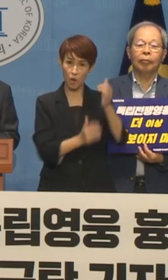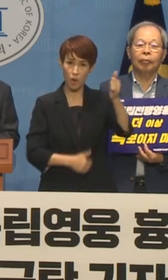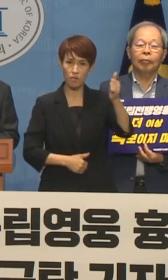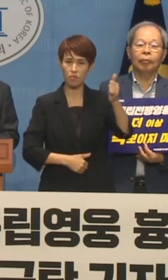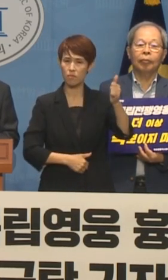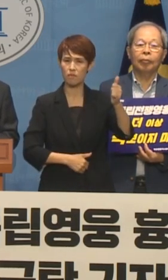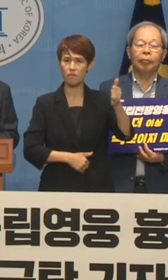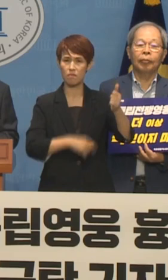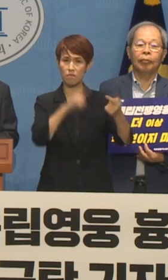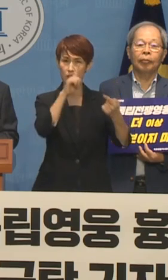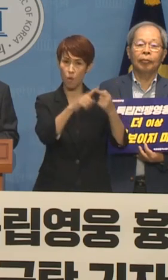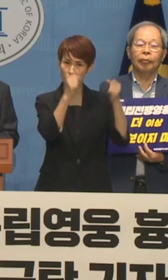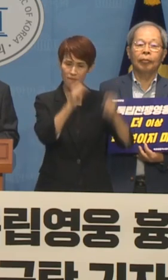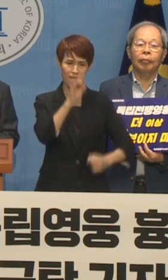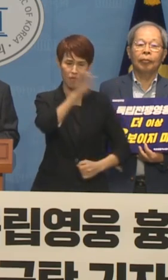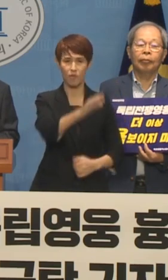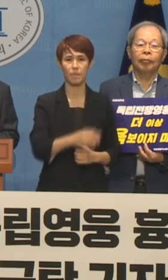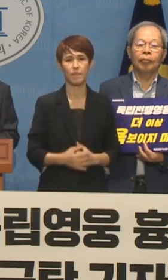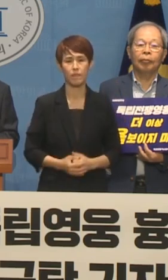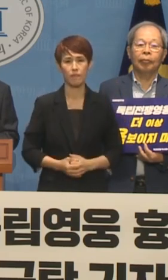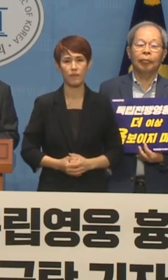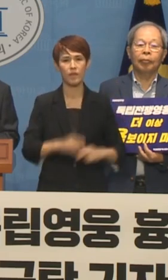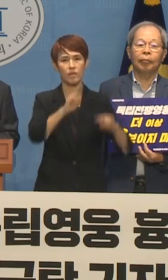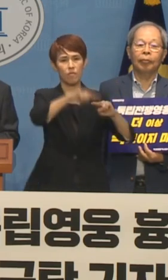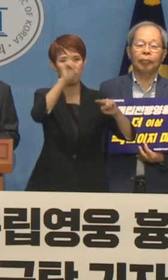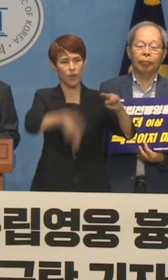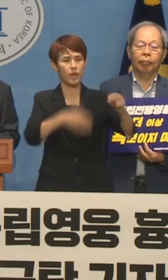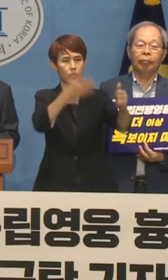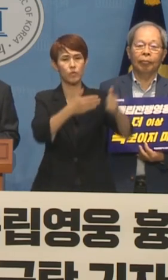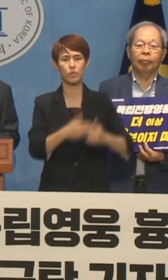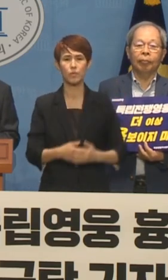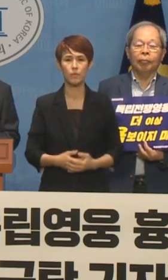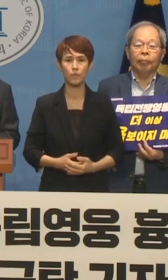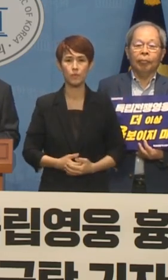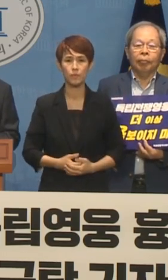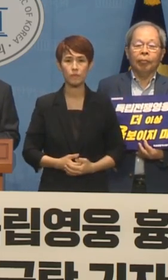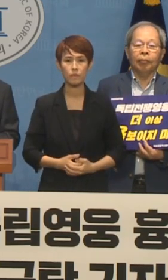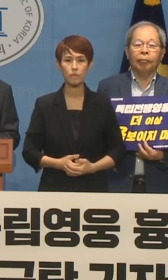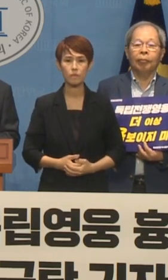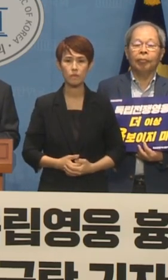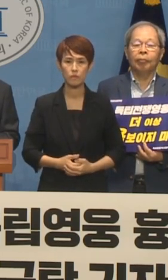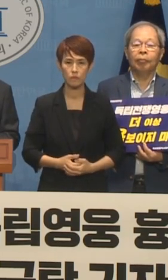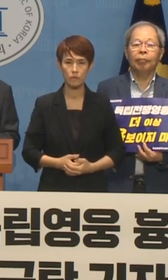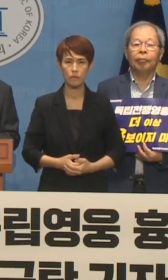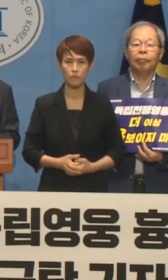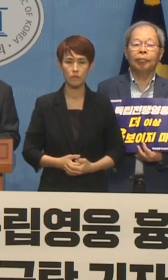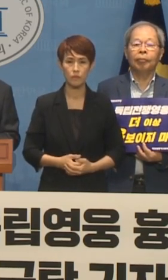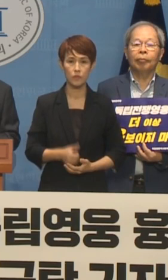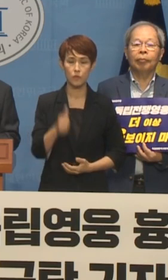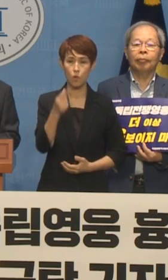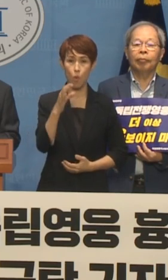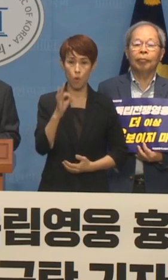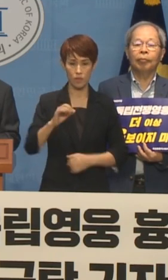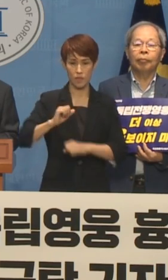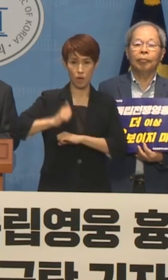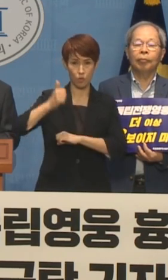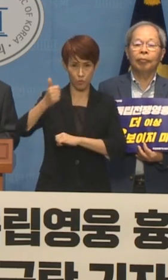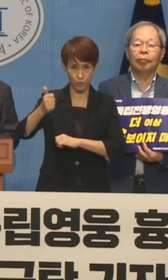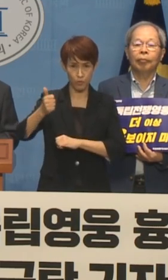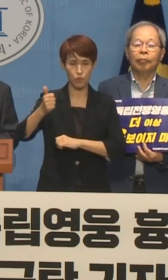자리에 있어서는 안 되는 장관입니다. 사퇴하십시오. 저희는 이 홍범도 장군을